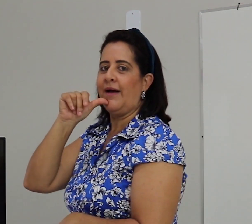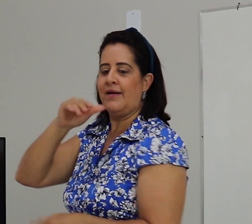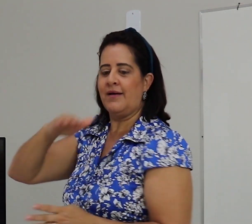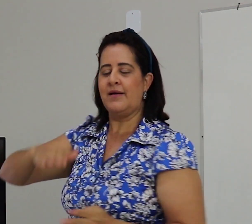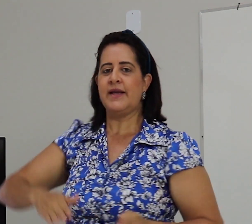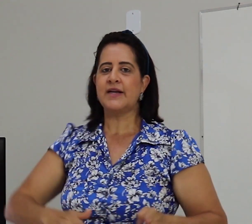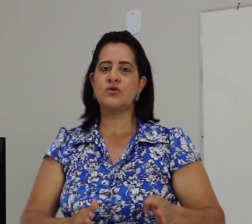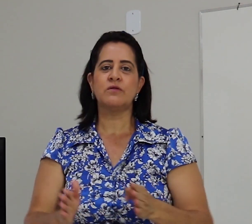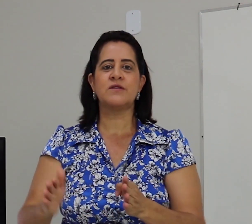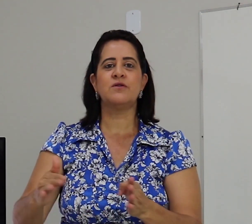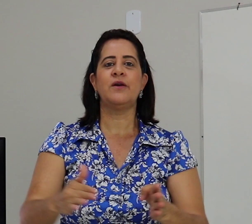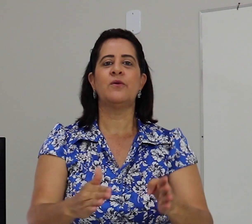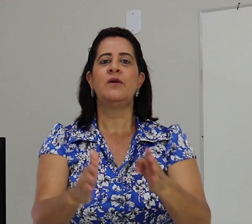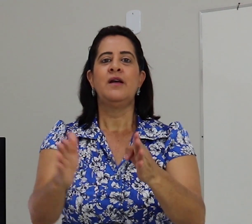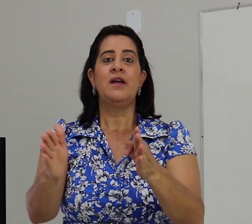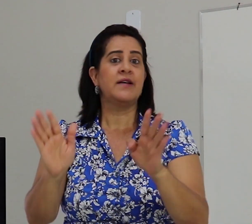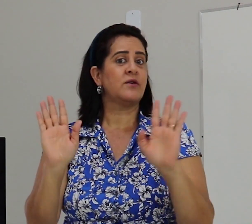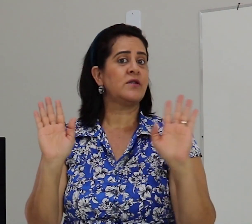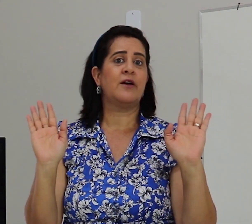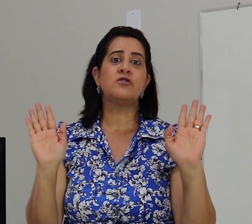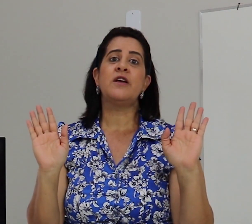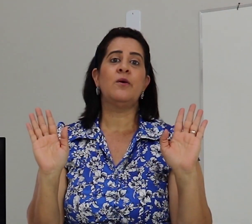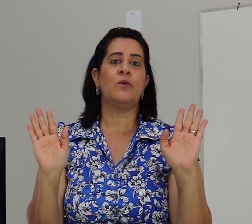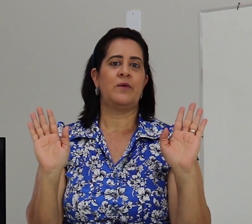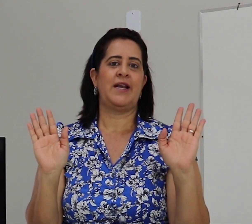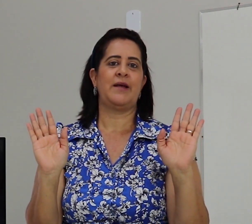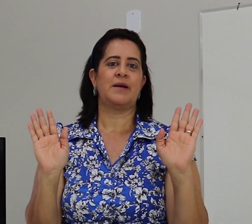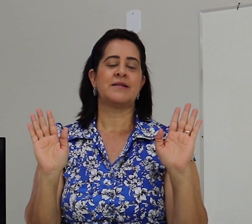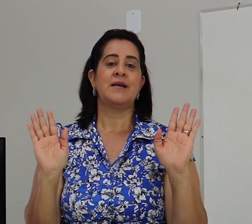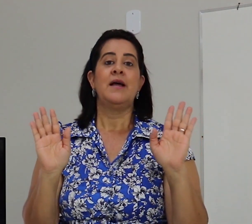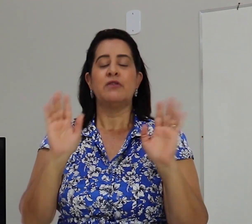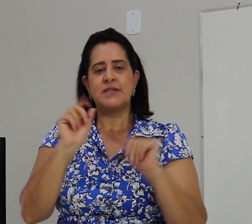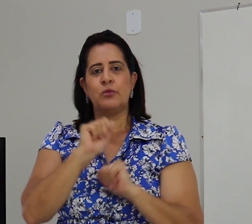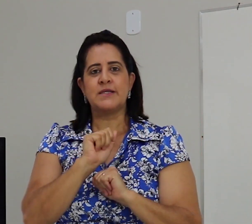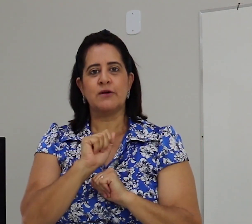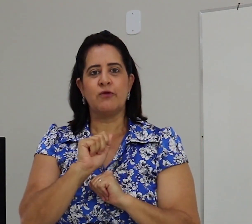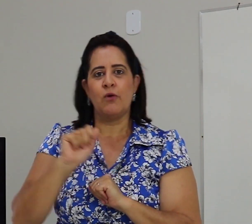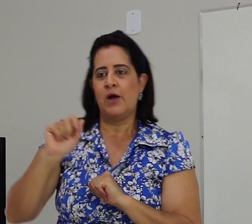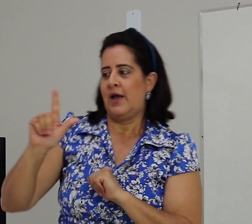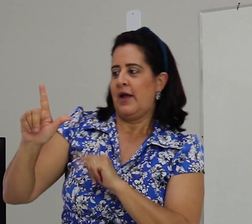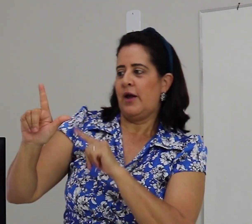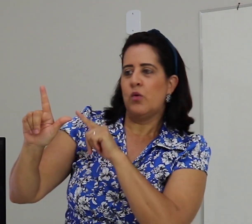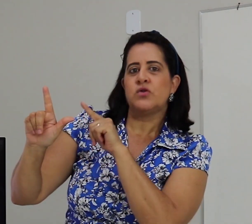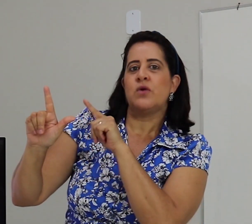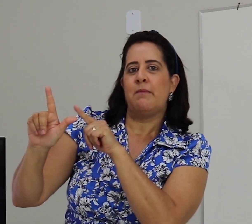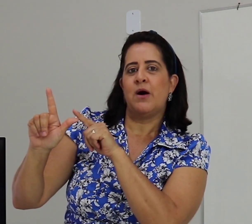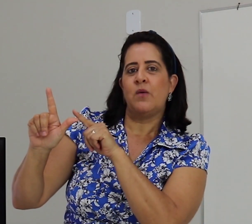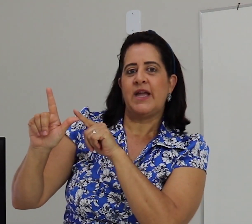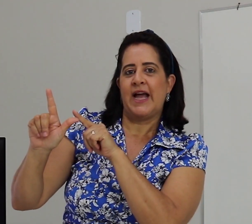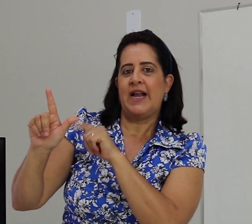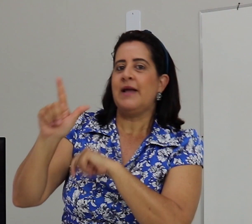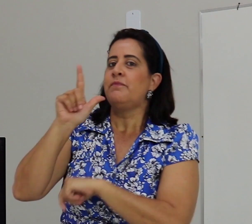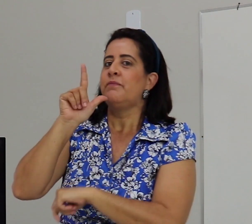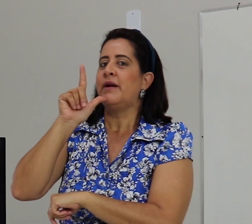água e as curvas do rio. Esse é o sinal de rio em libras. Você observou? Eu uso a mão em L para